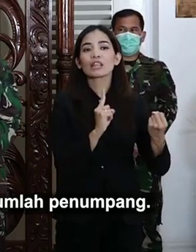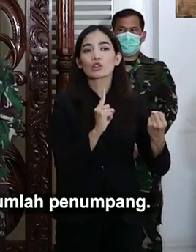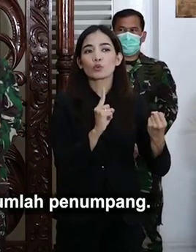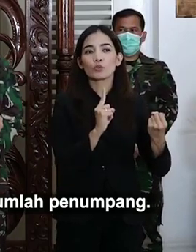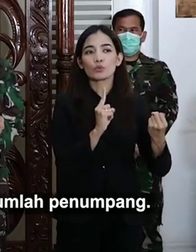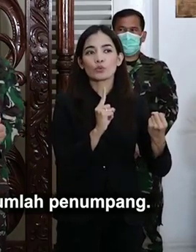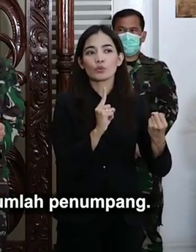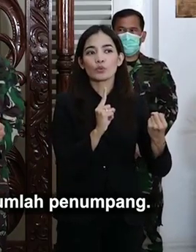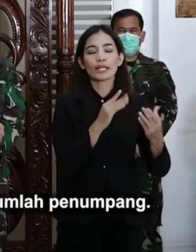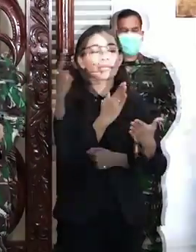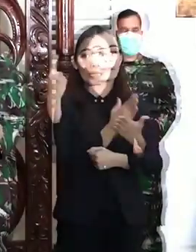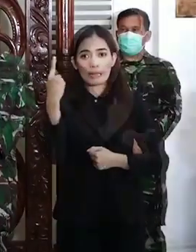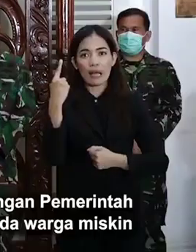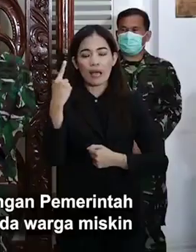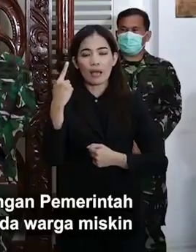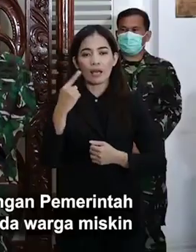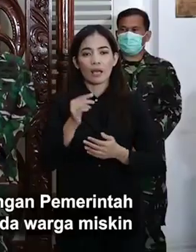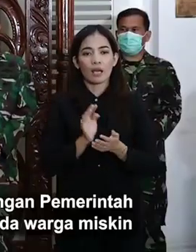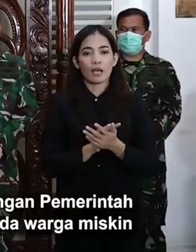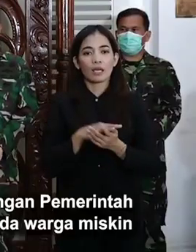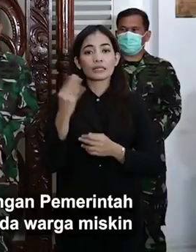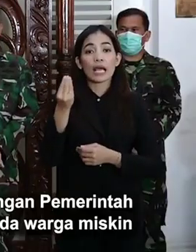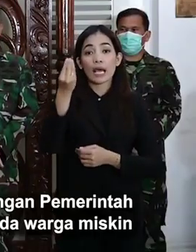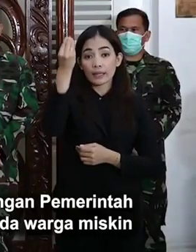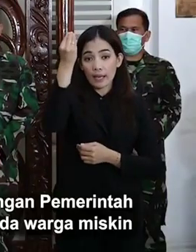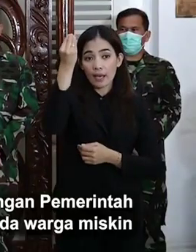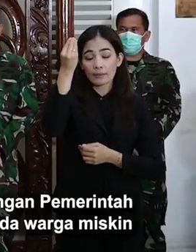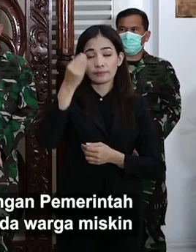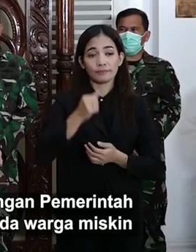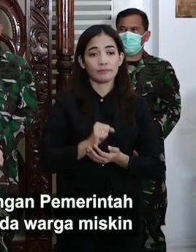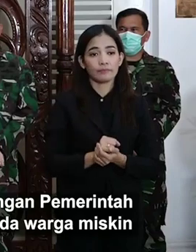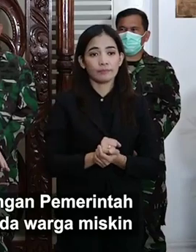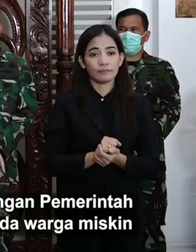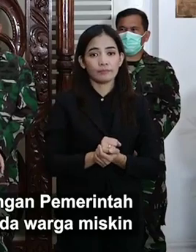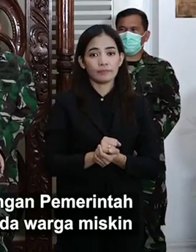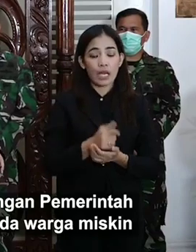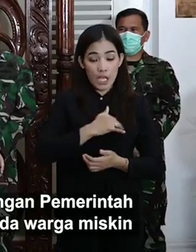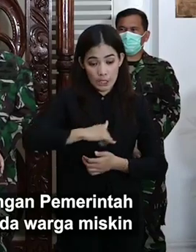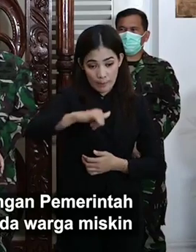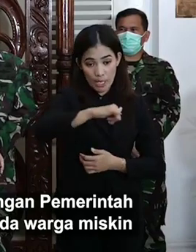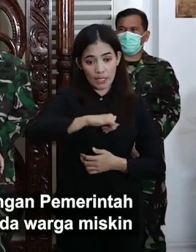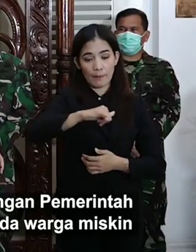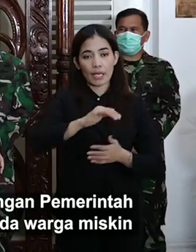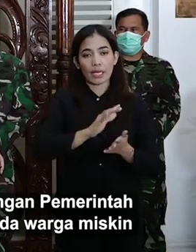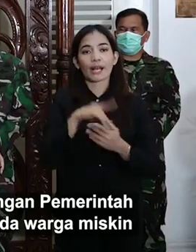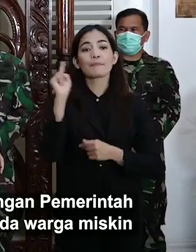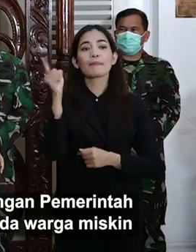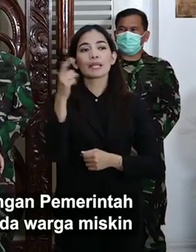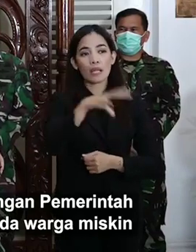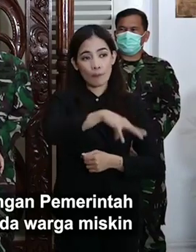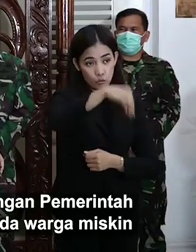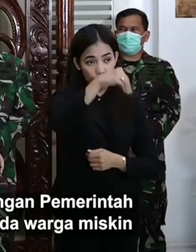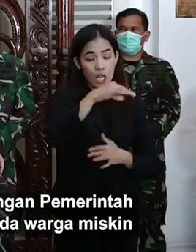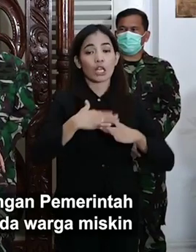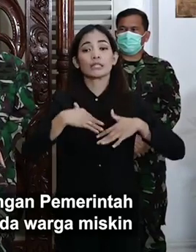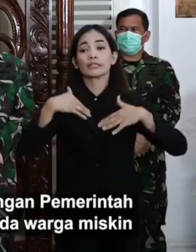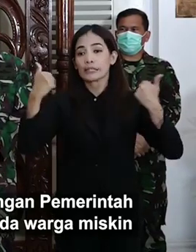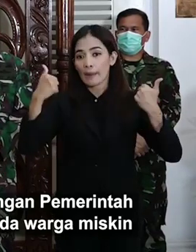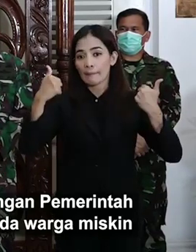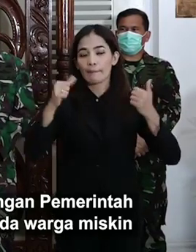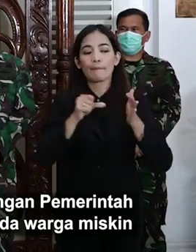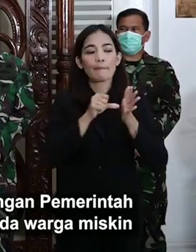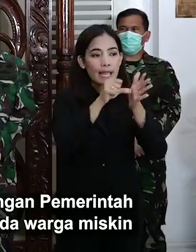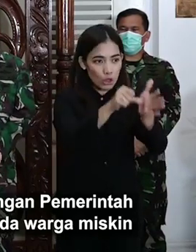kendaraannya supaya dibatasi. Pemprov DKI Jakarta nanti bersama juga pemerintah pusat akan menyiapkan